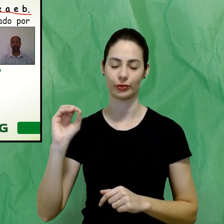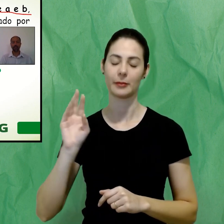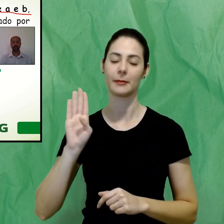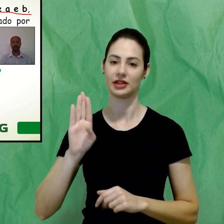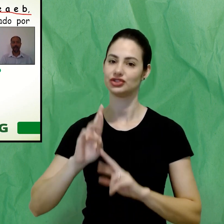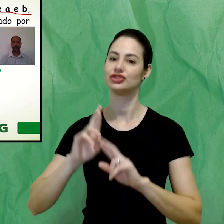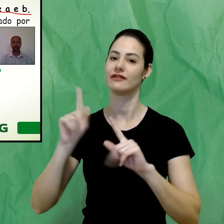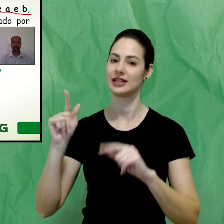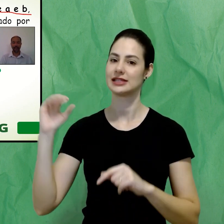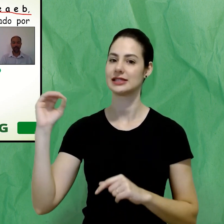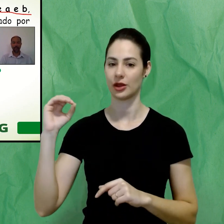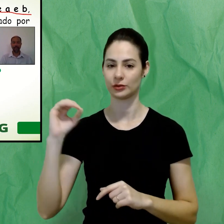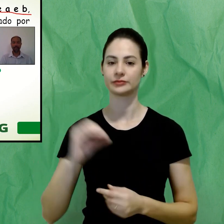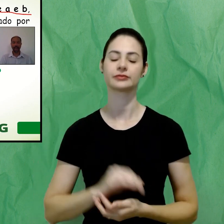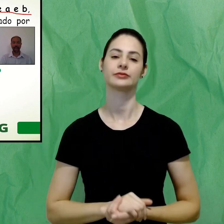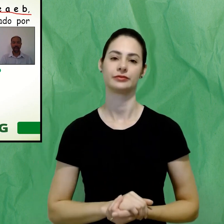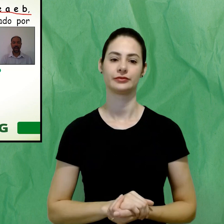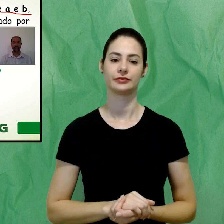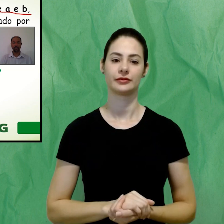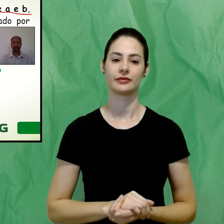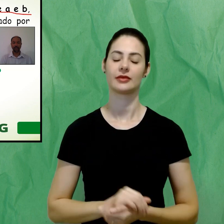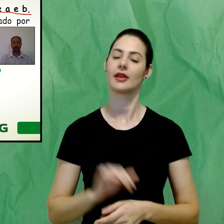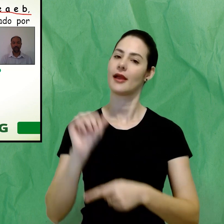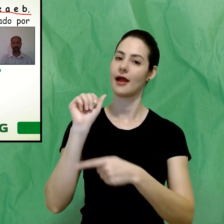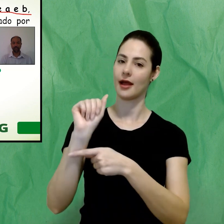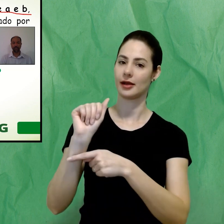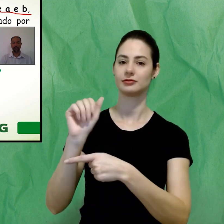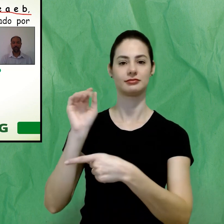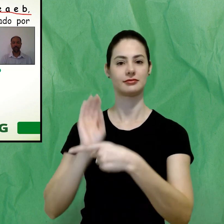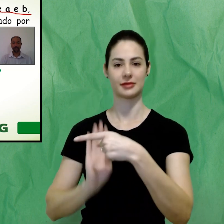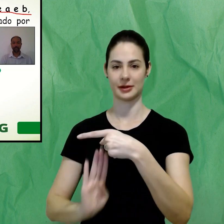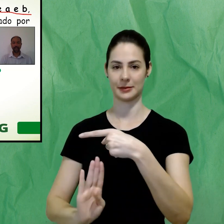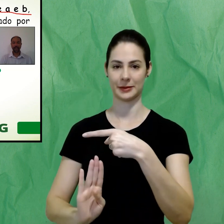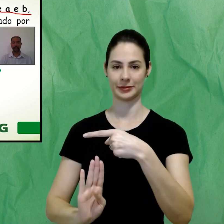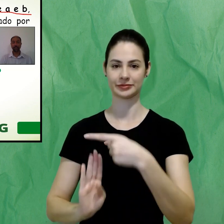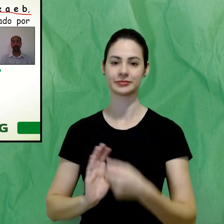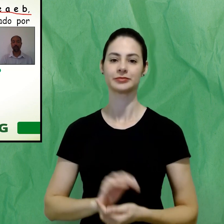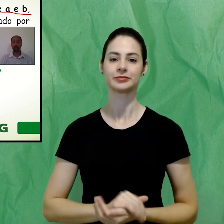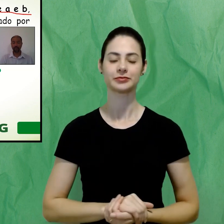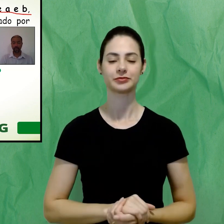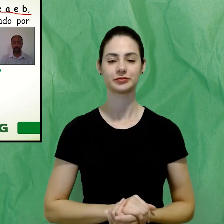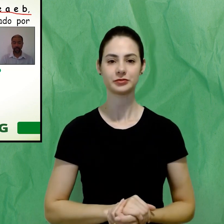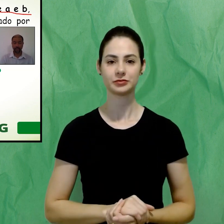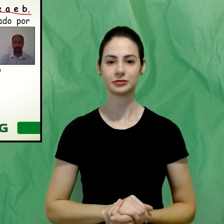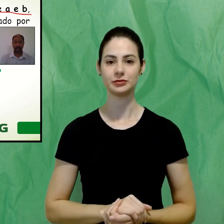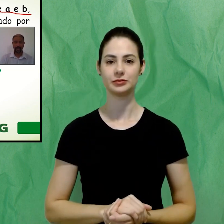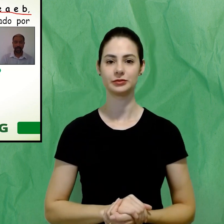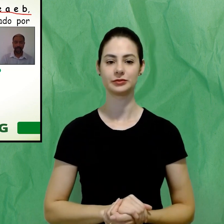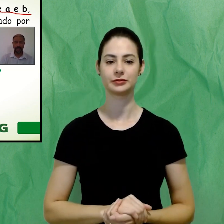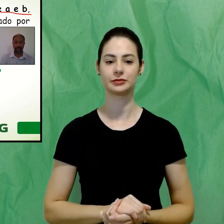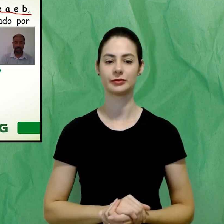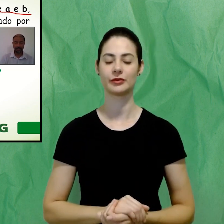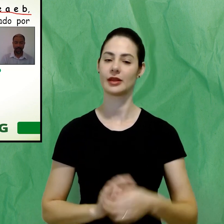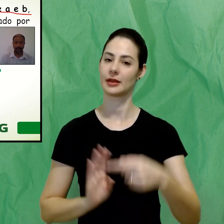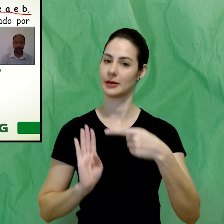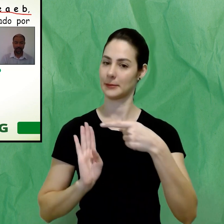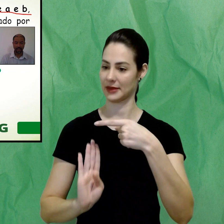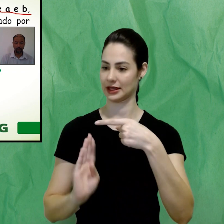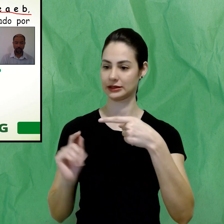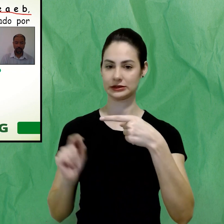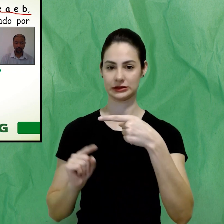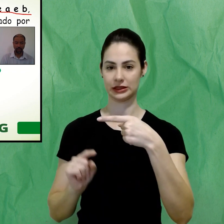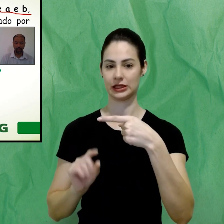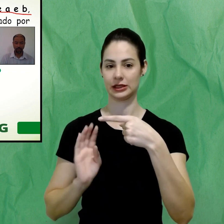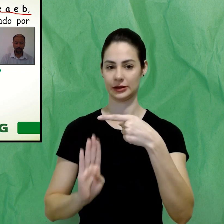aqui a razão A para B, A é o meu antecessor, B é o meu consequente, e esse